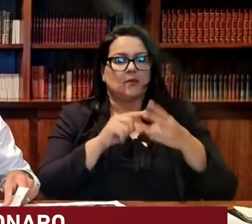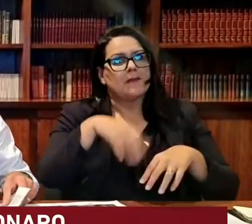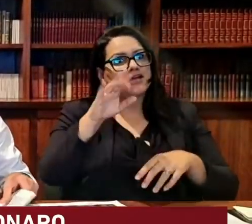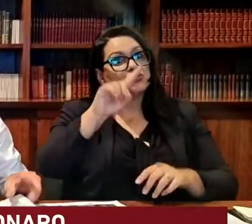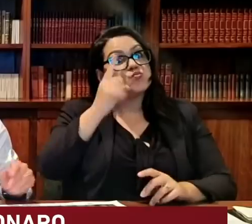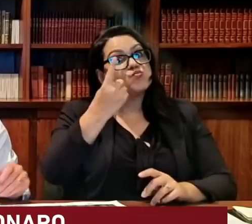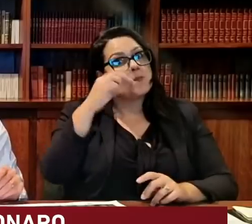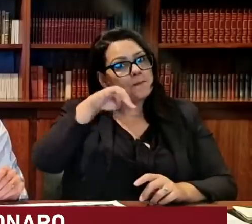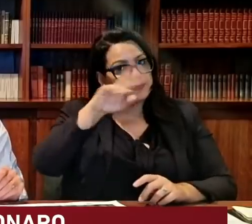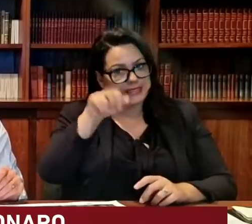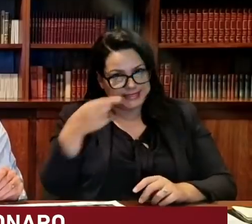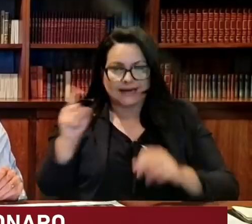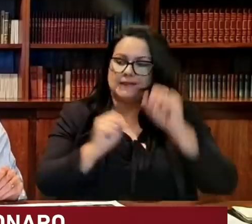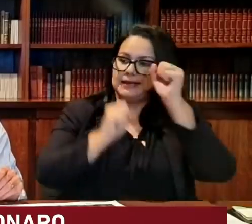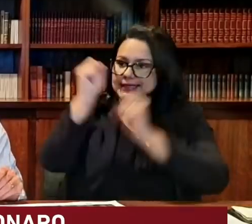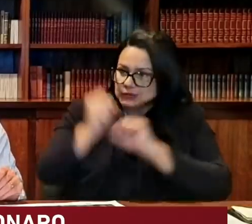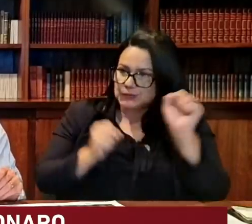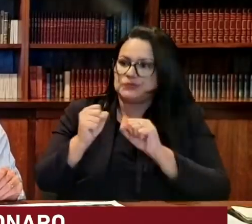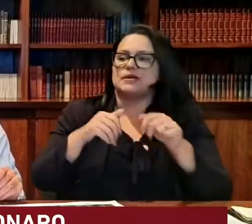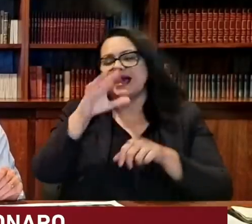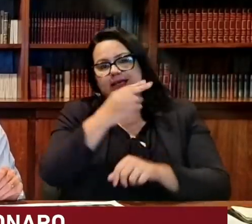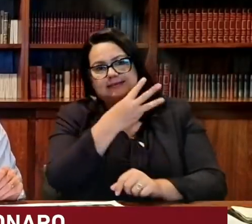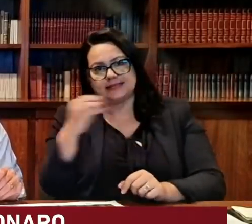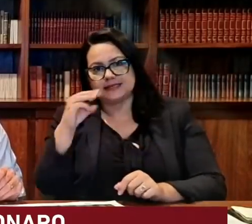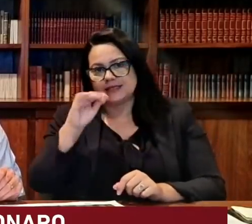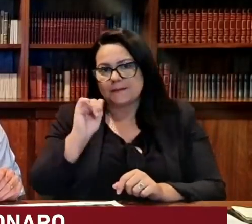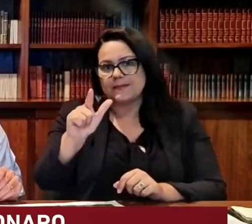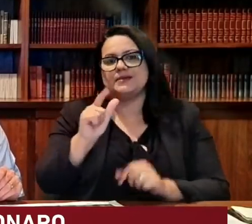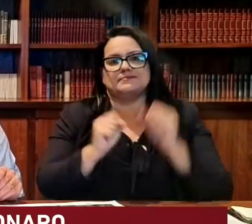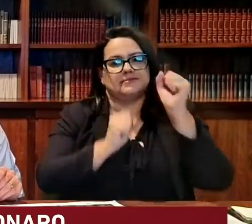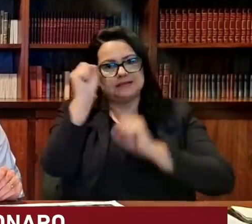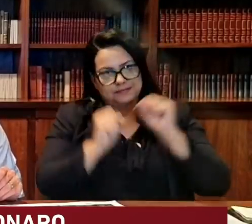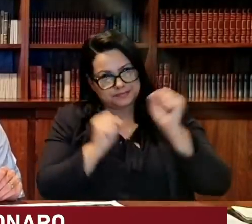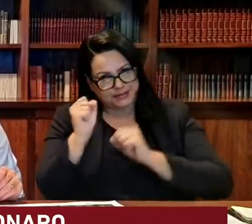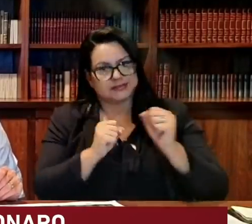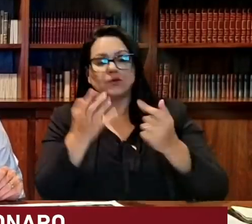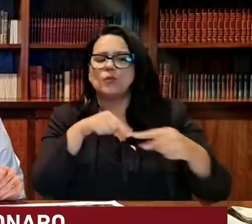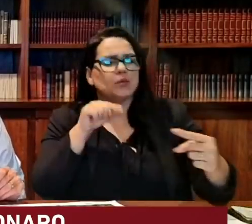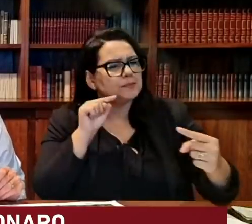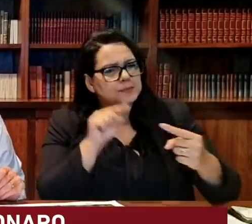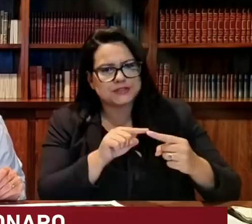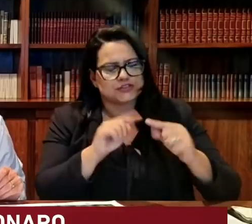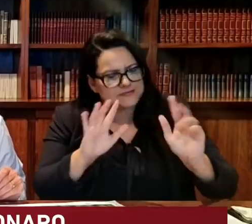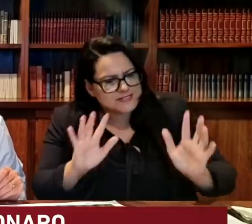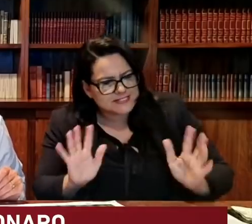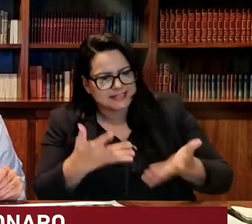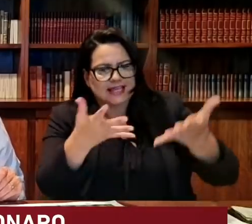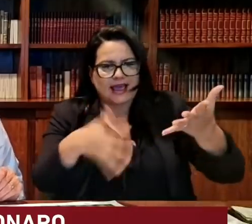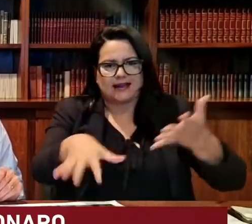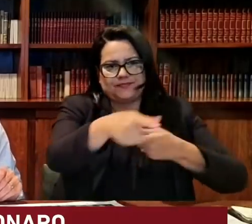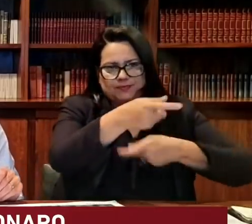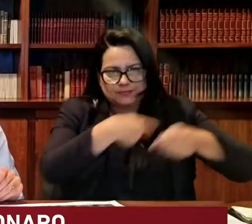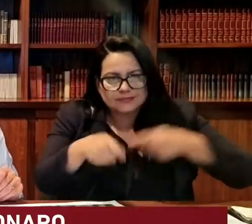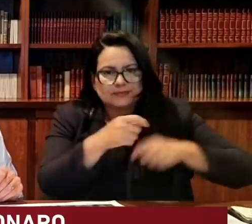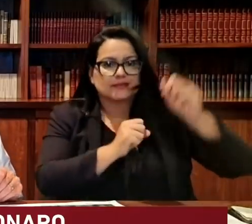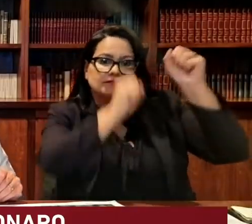indústria de transformação, mais de 300 mil empresas beneficiadas com essa redução, com o objetivo de impulsionar a atividade industrial e reduzir